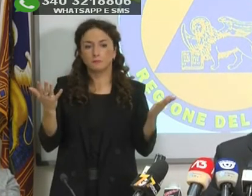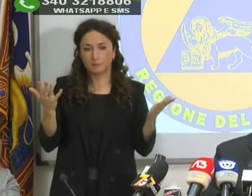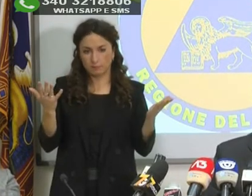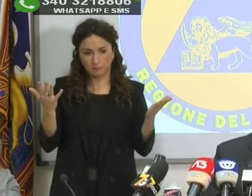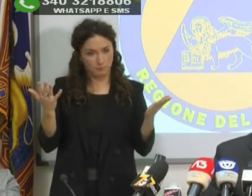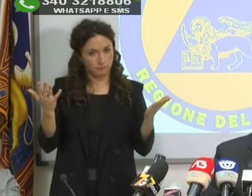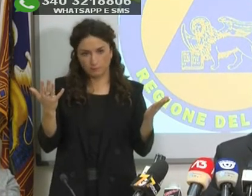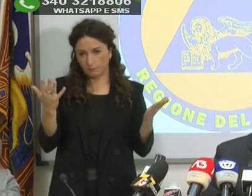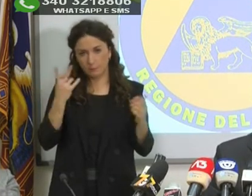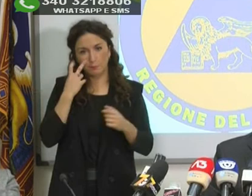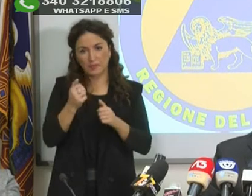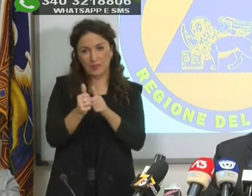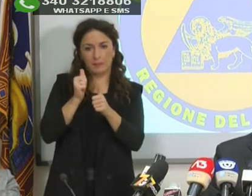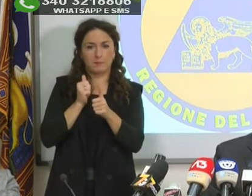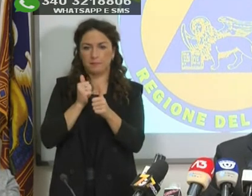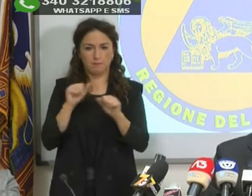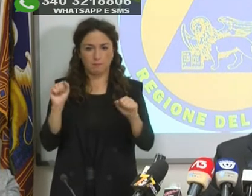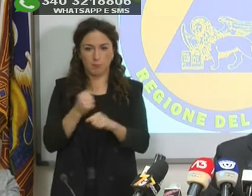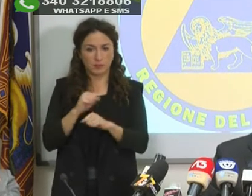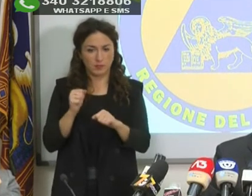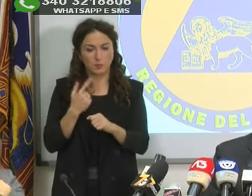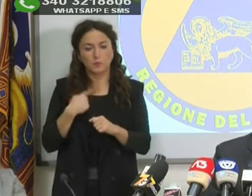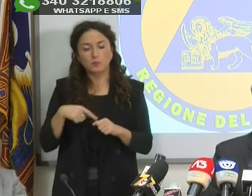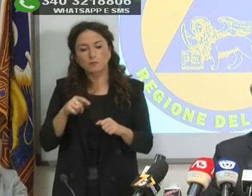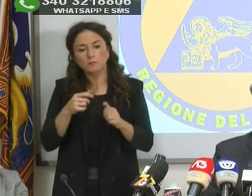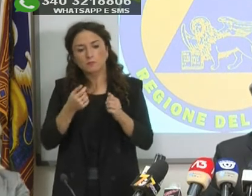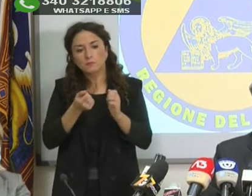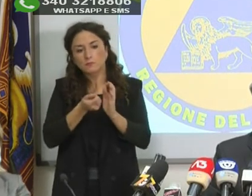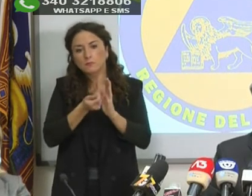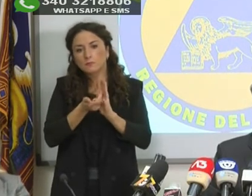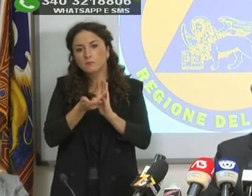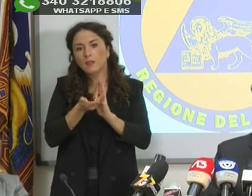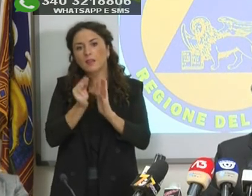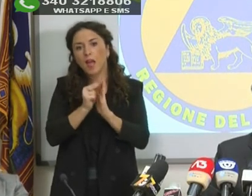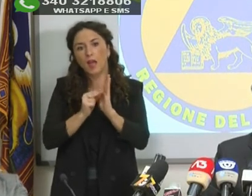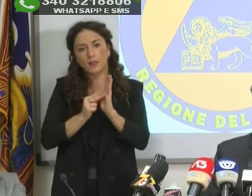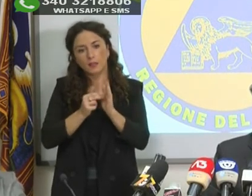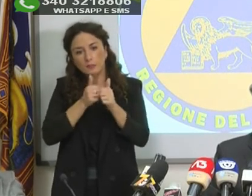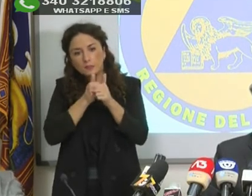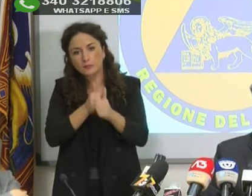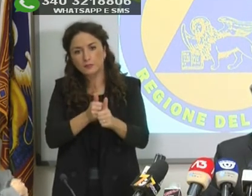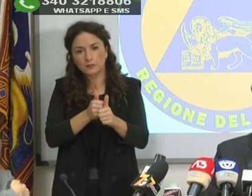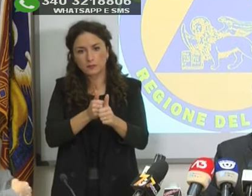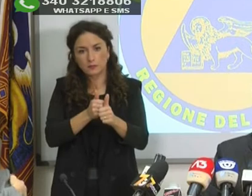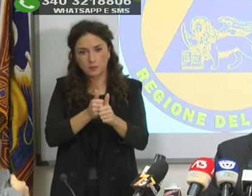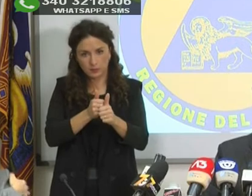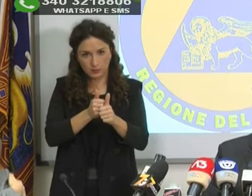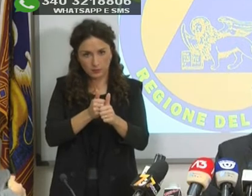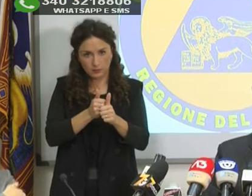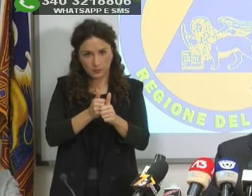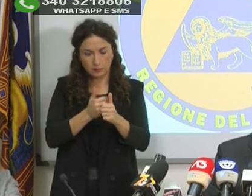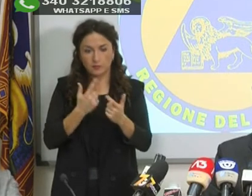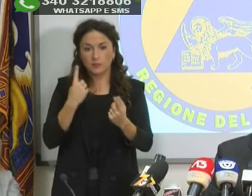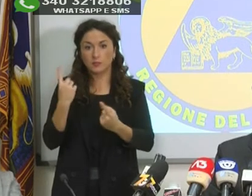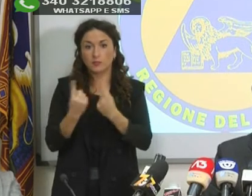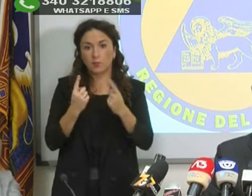questo ovviamente non lo possiamo sapere, per cui stiamo monitorando i dati. Siamo molto distanti, l'avete visto dai grafici, dalla situazione